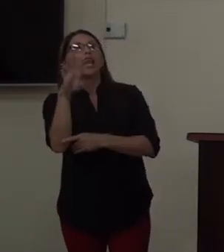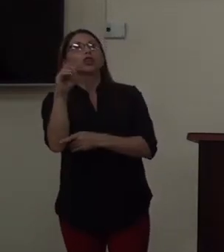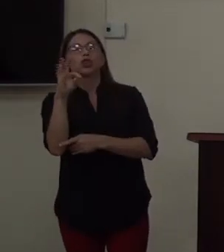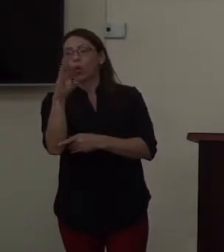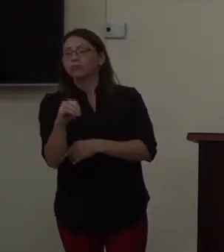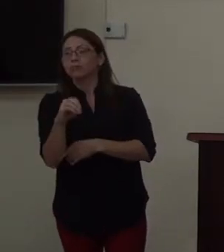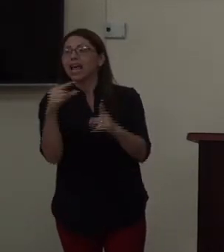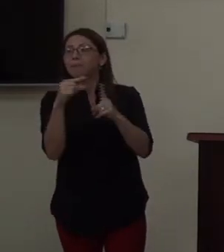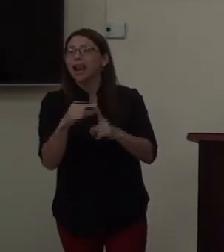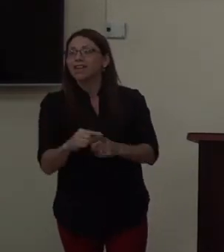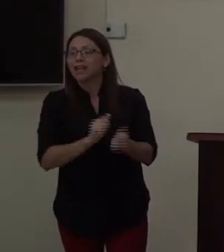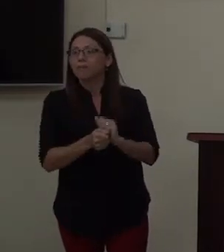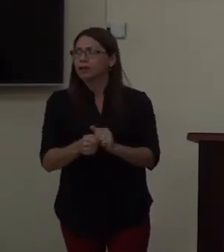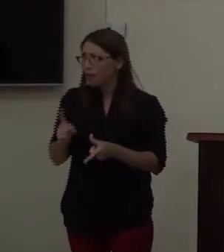lengua.